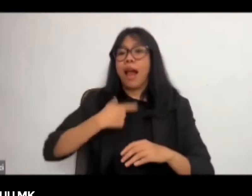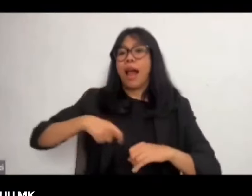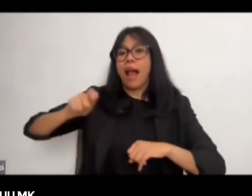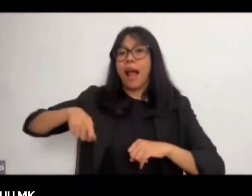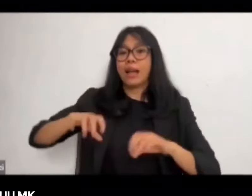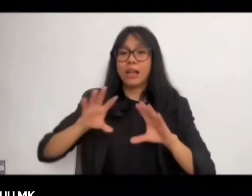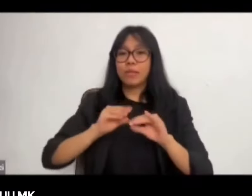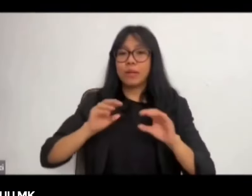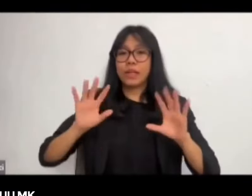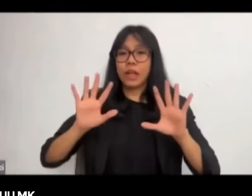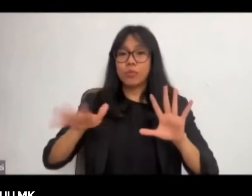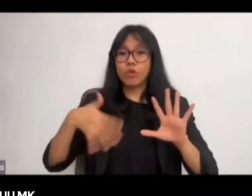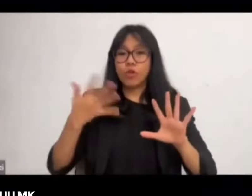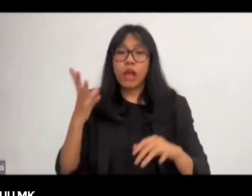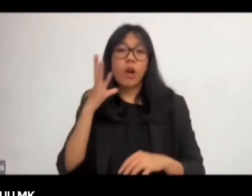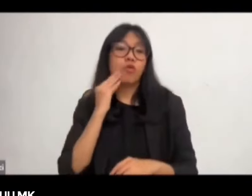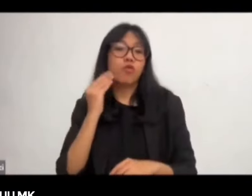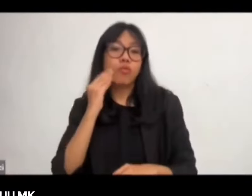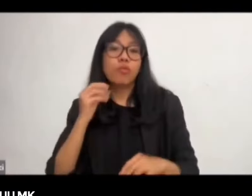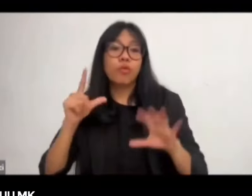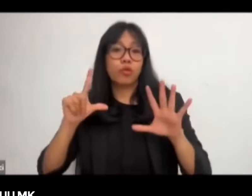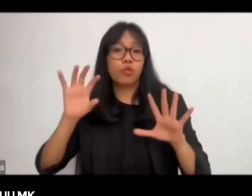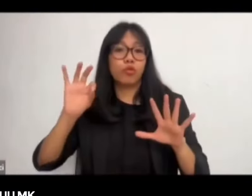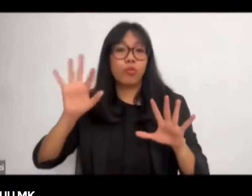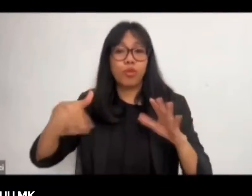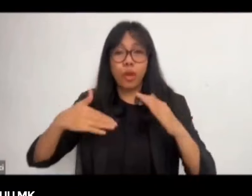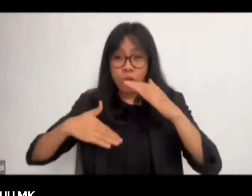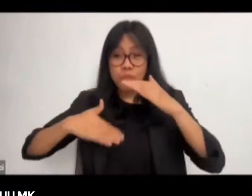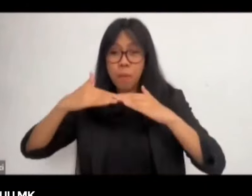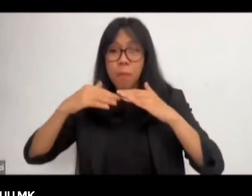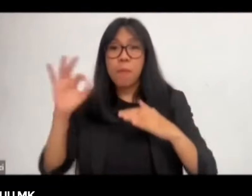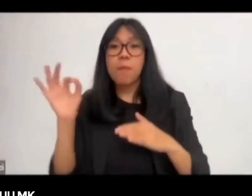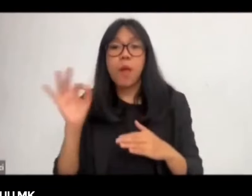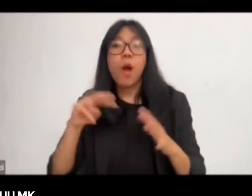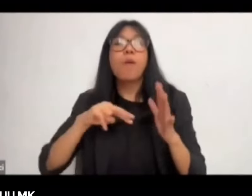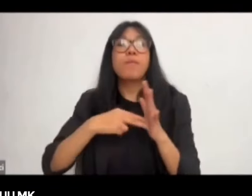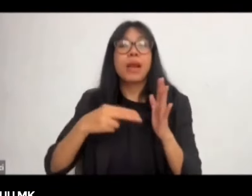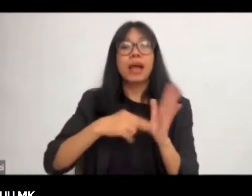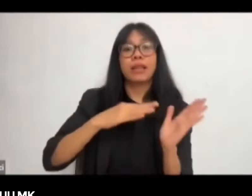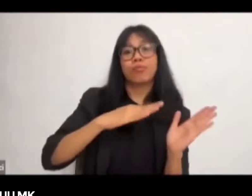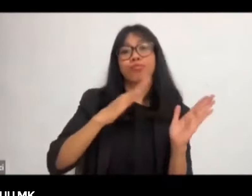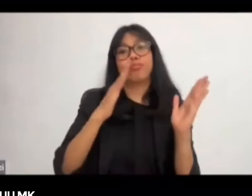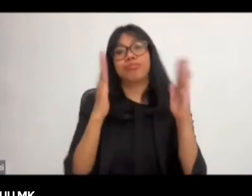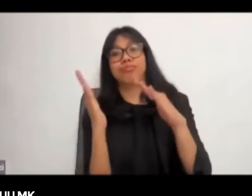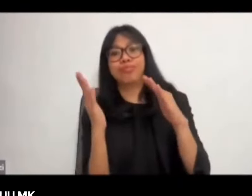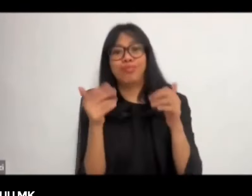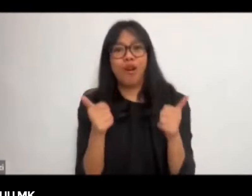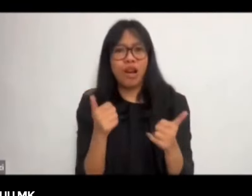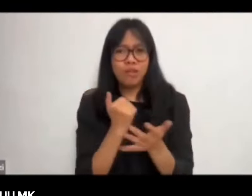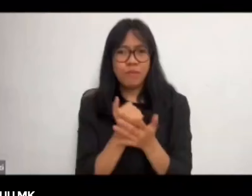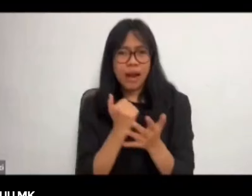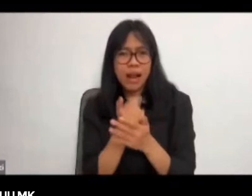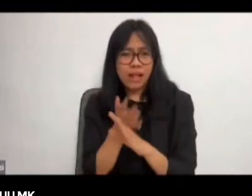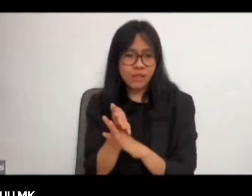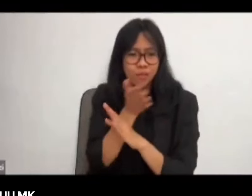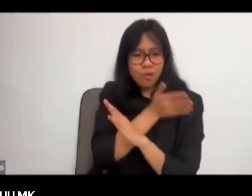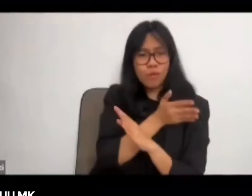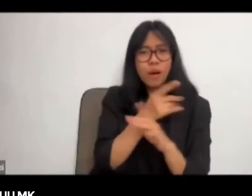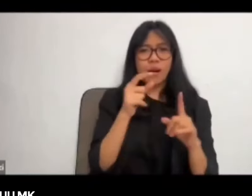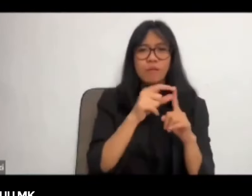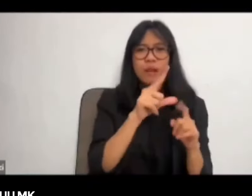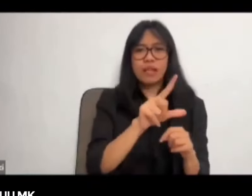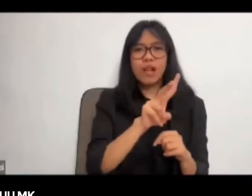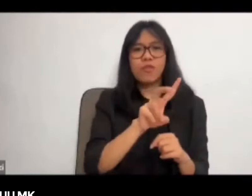belum mencapai usia 70 tahun, masih dimungkinkan. Berarti kan bisa lewat dari 10 tahun. Padahal pasal 23 ayat